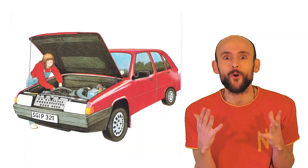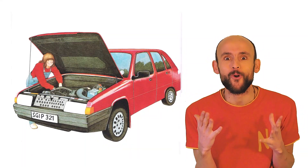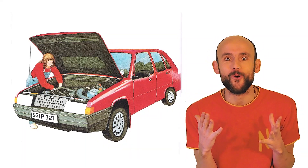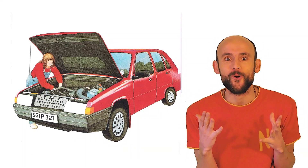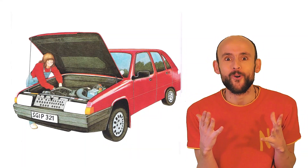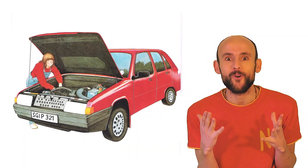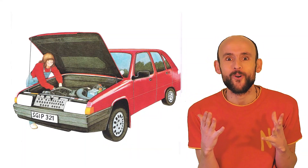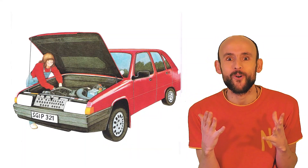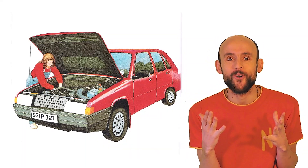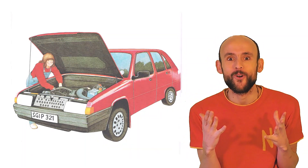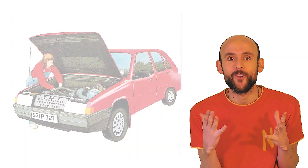auto.